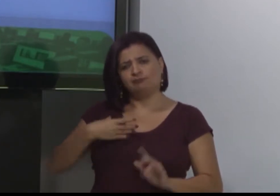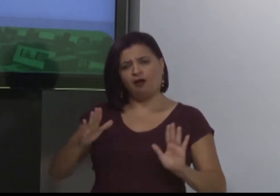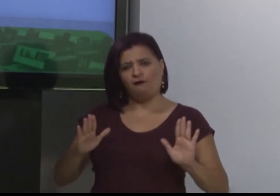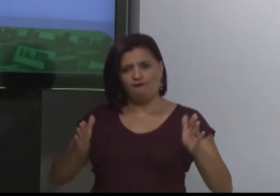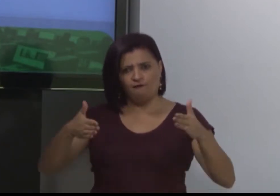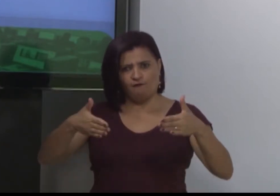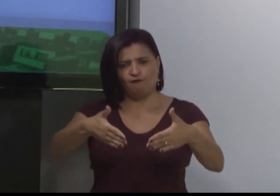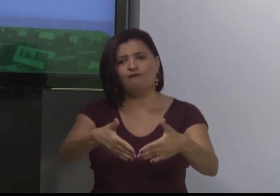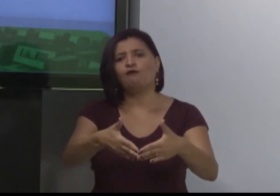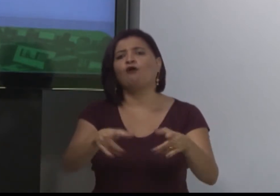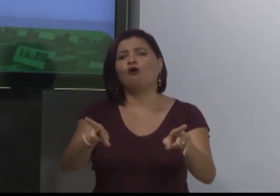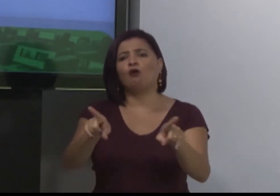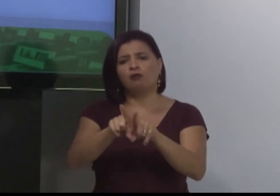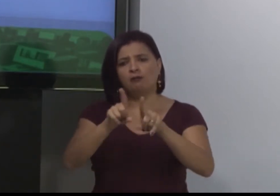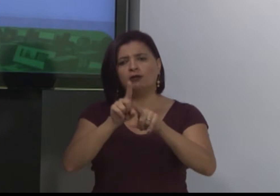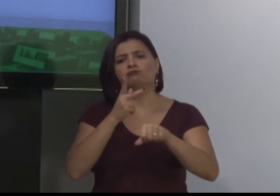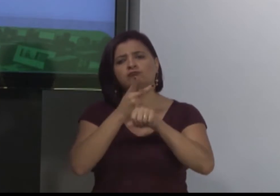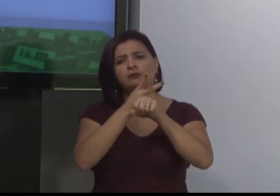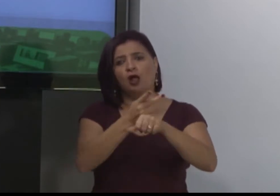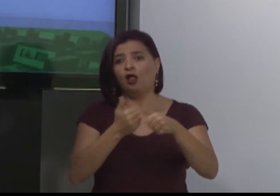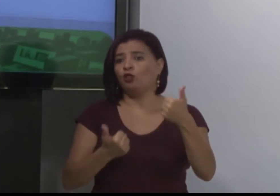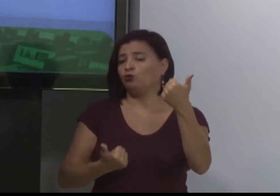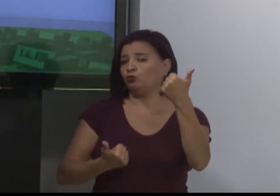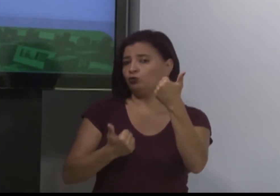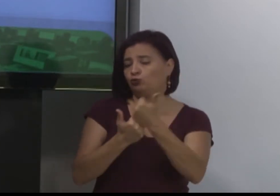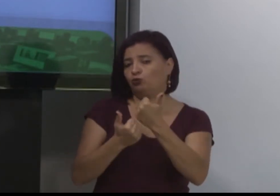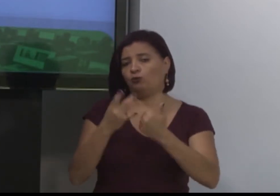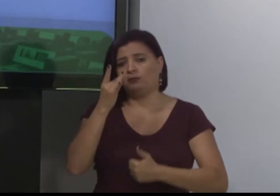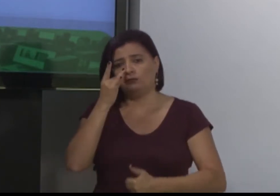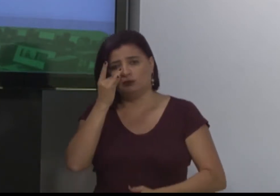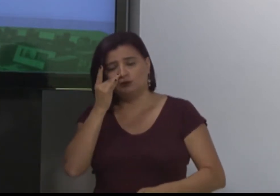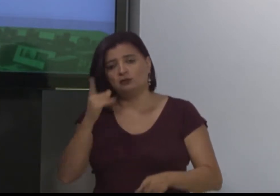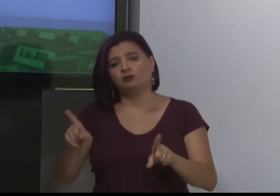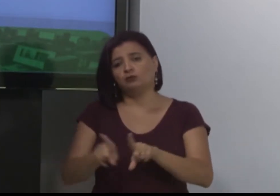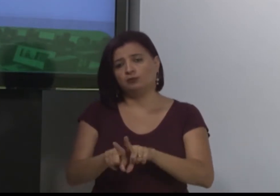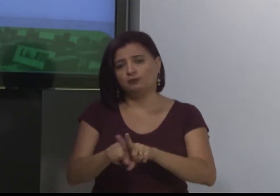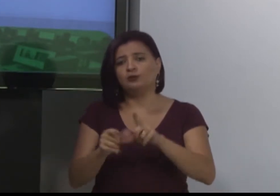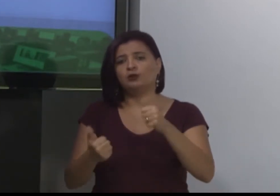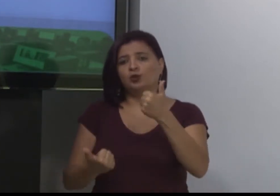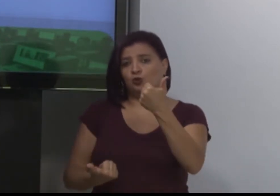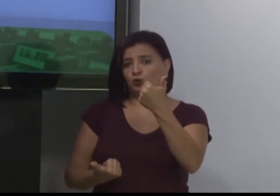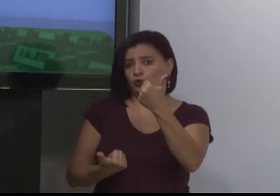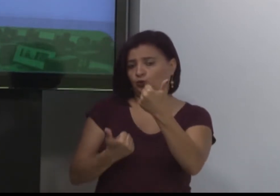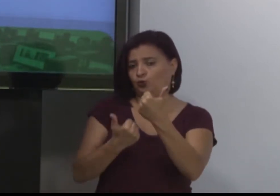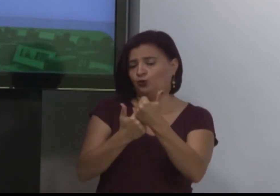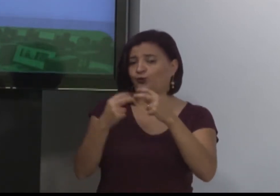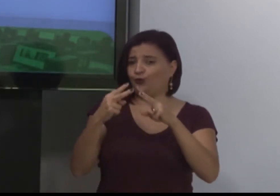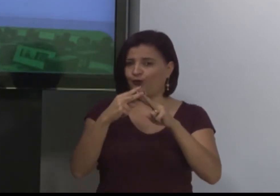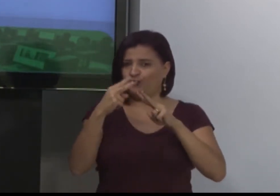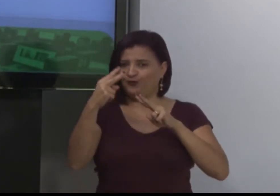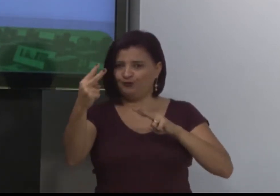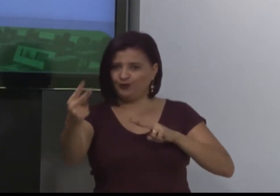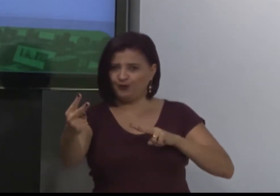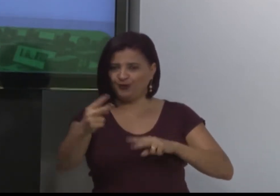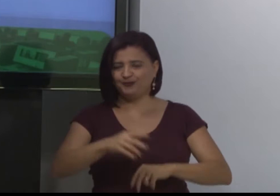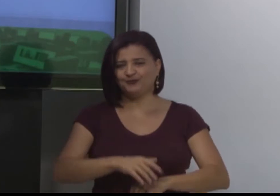postem no fórum, procurem o tutor presencial, o tutor à distância. Vamos